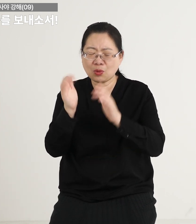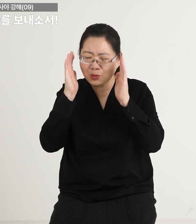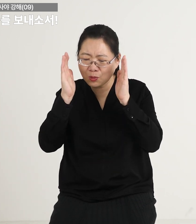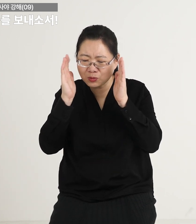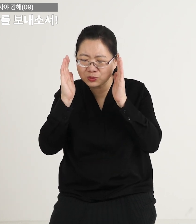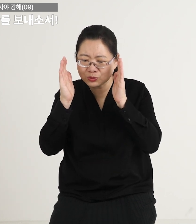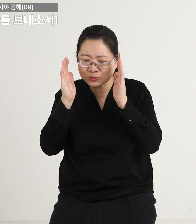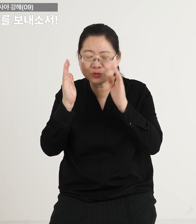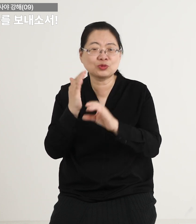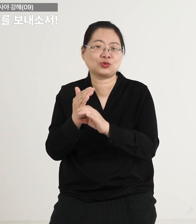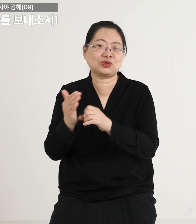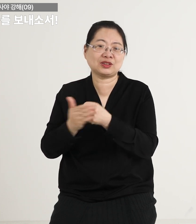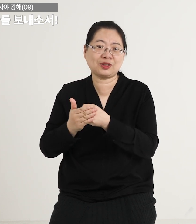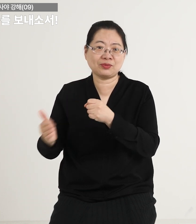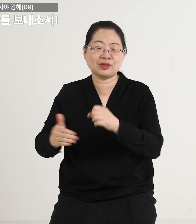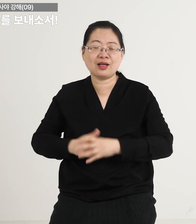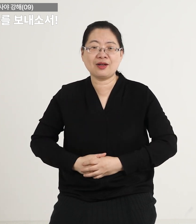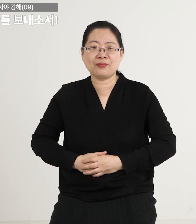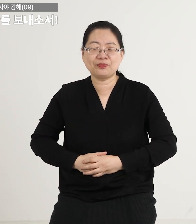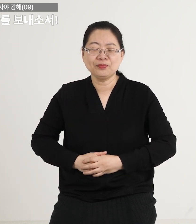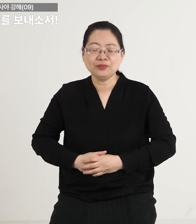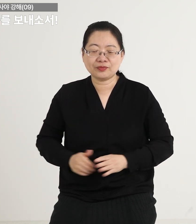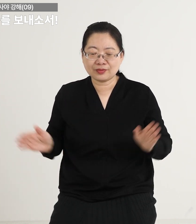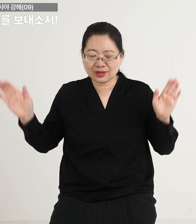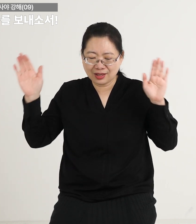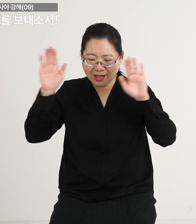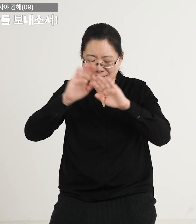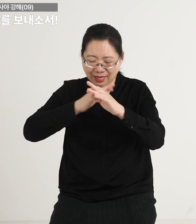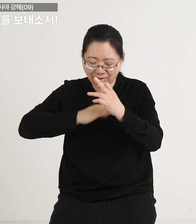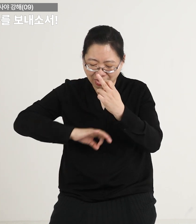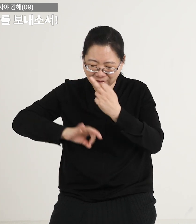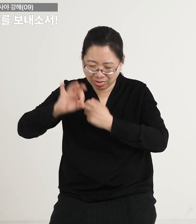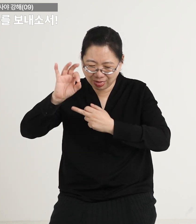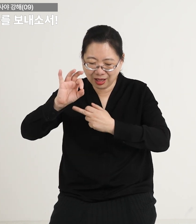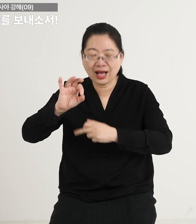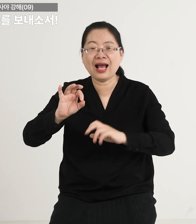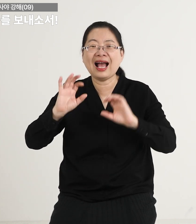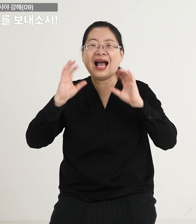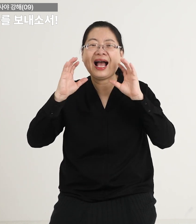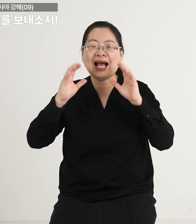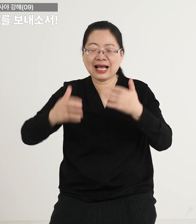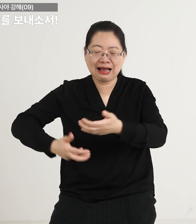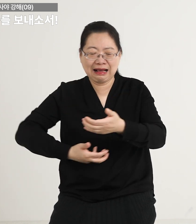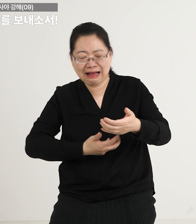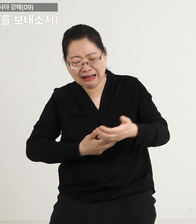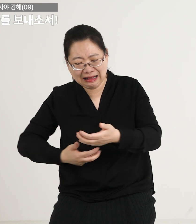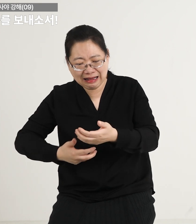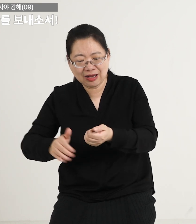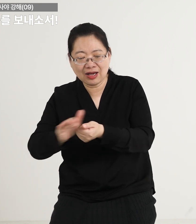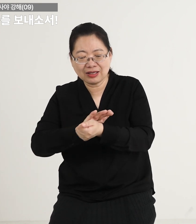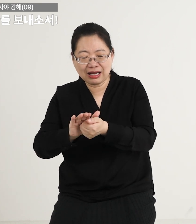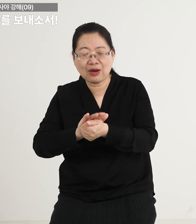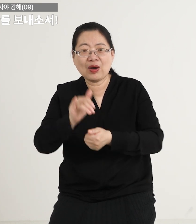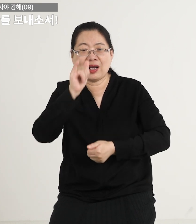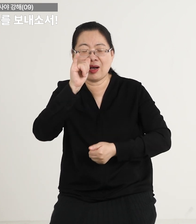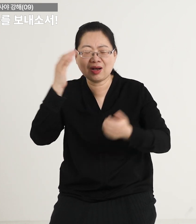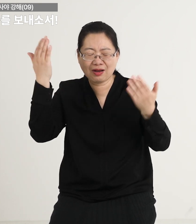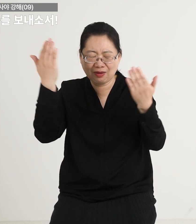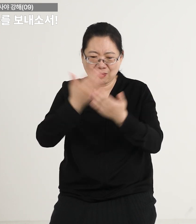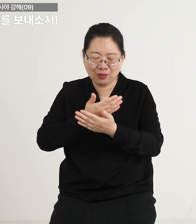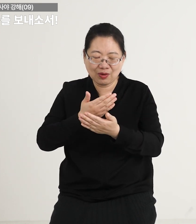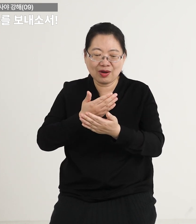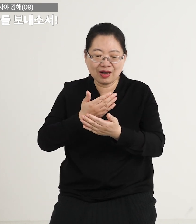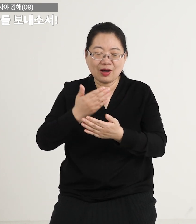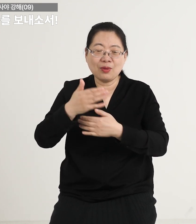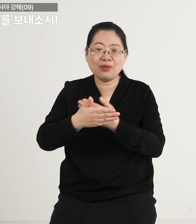시기인데 밤새 한잠을 못 자고 그 아이를 안고 달래는 겁니다. 컴컴한 거실에